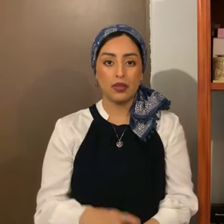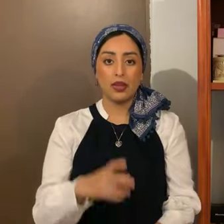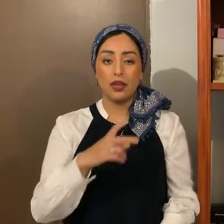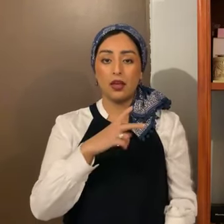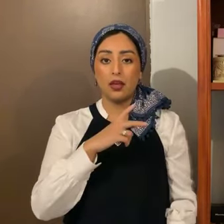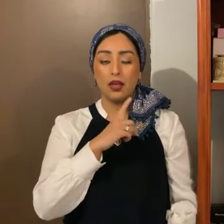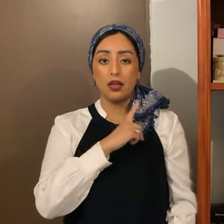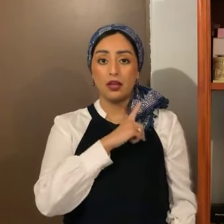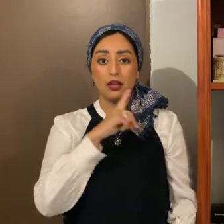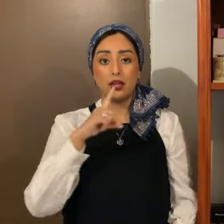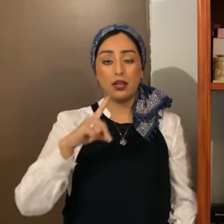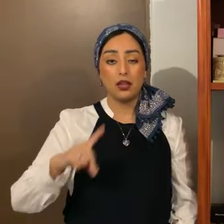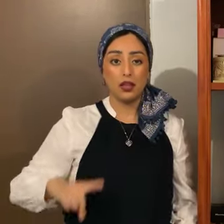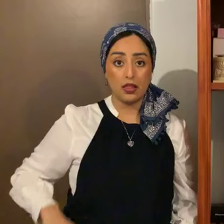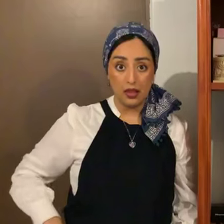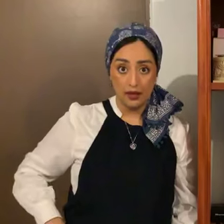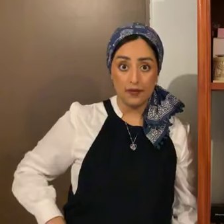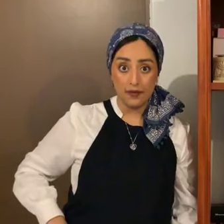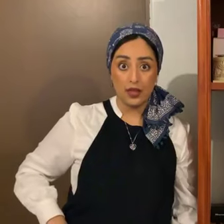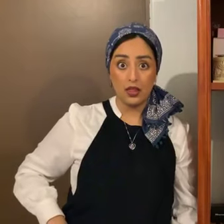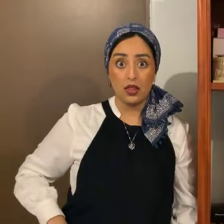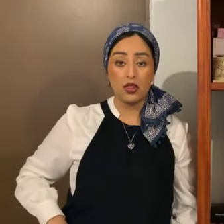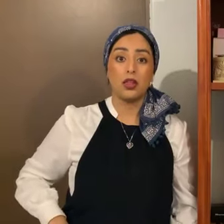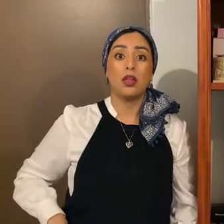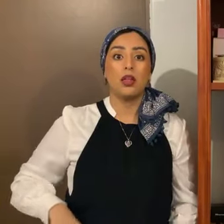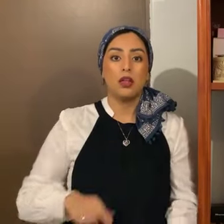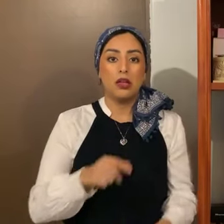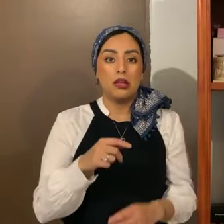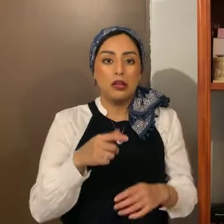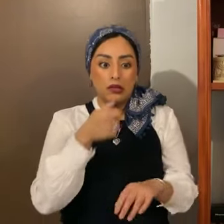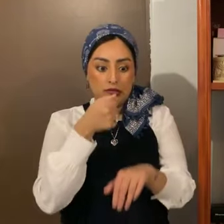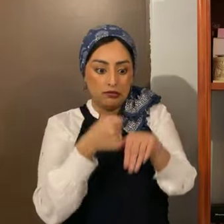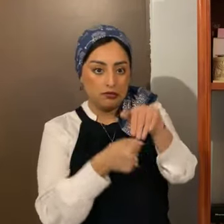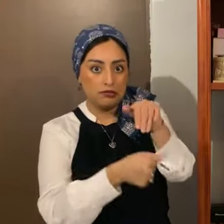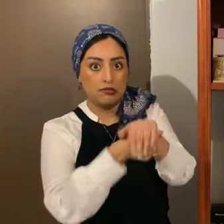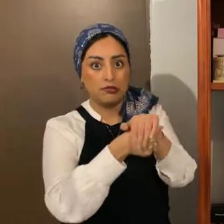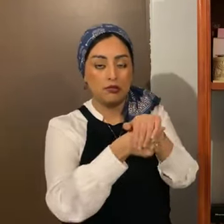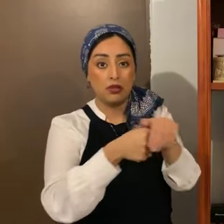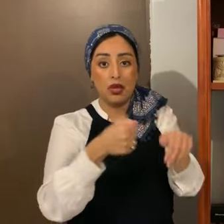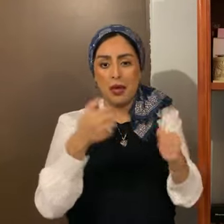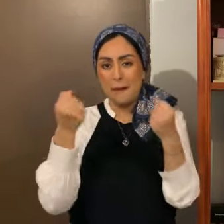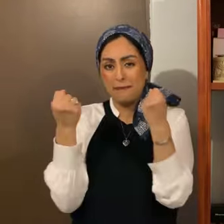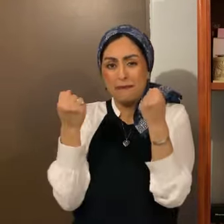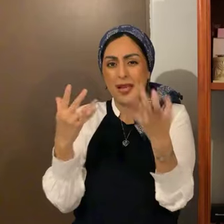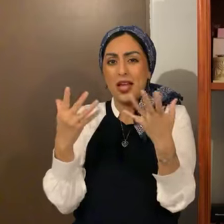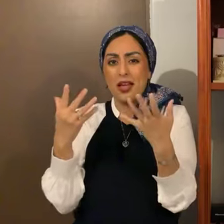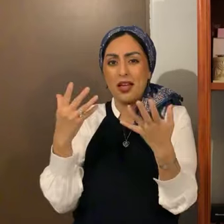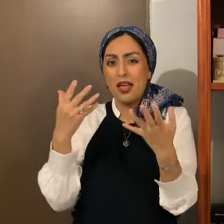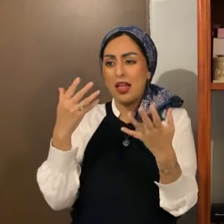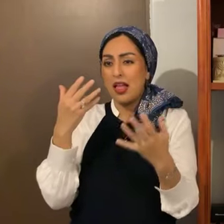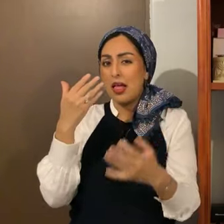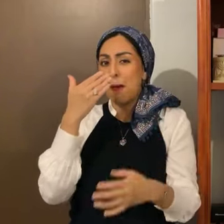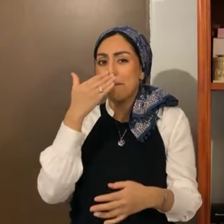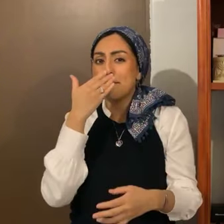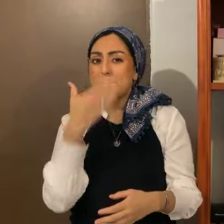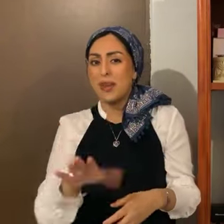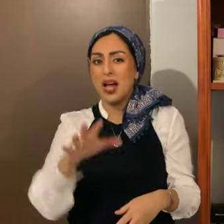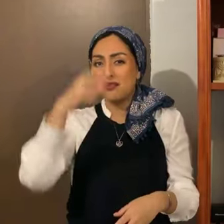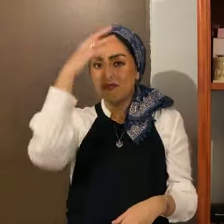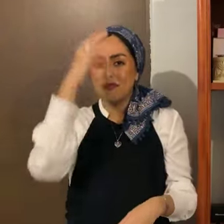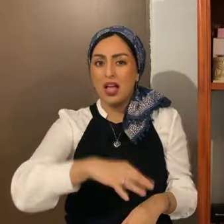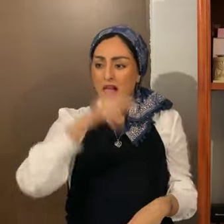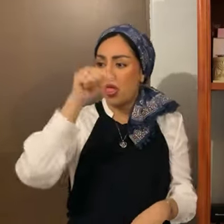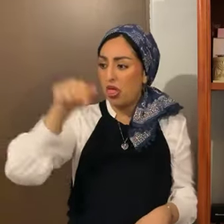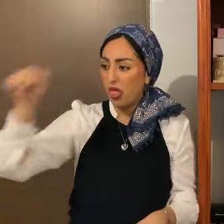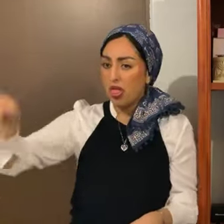rey David estaba siendo perseguido por hombres sin temor de